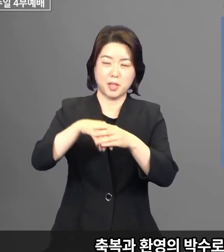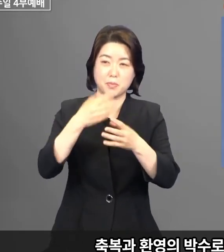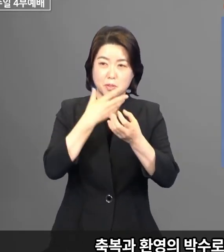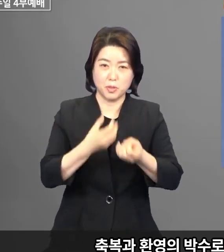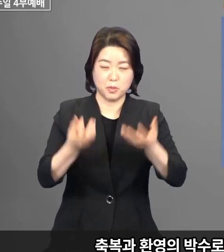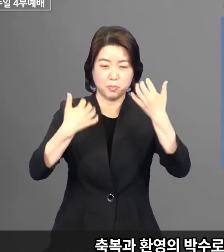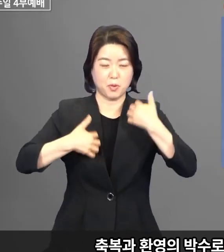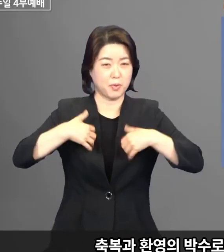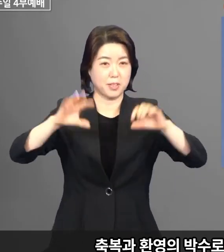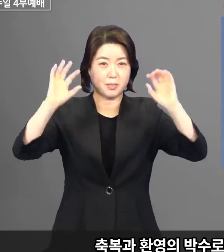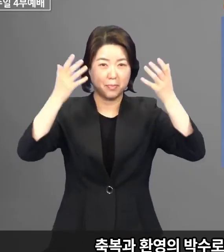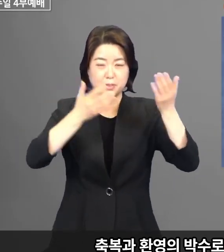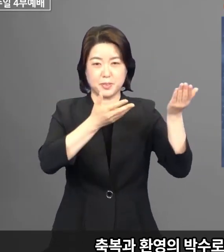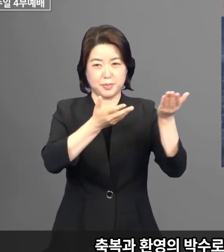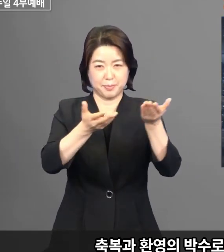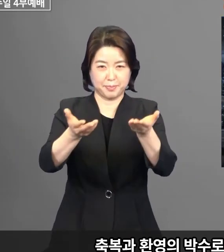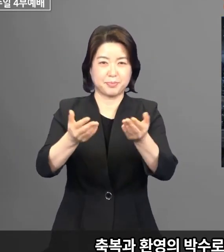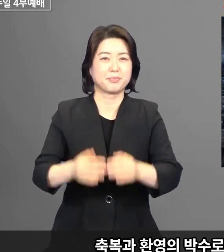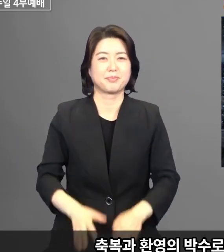환영의 박수로 맞아주시길 바랍니다.